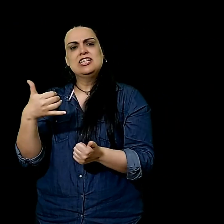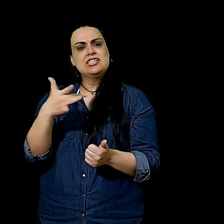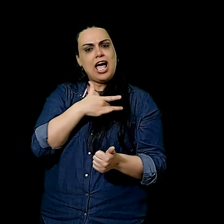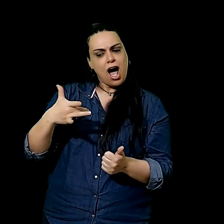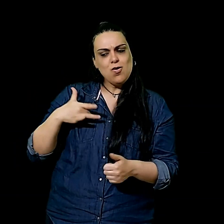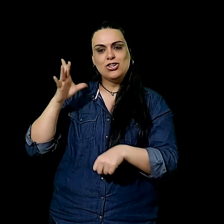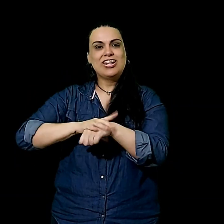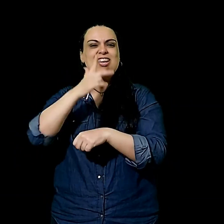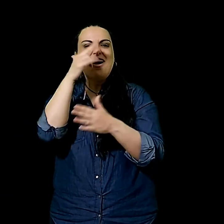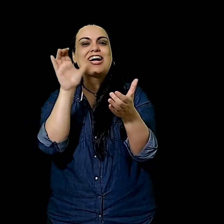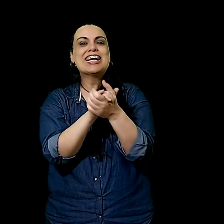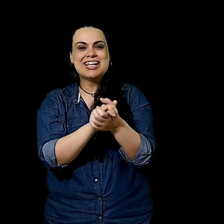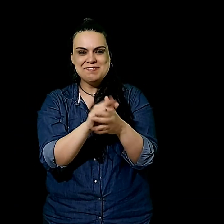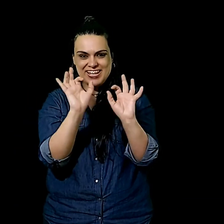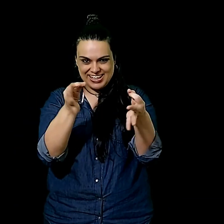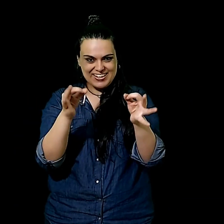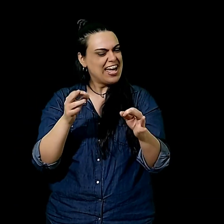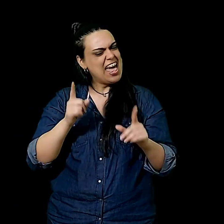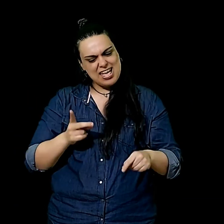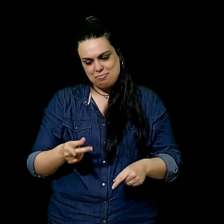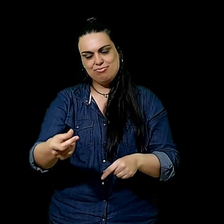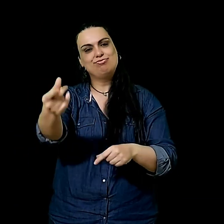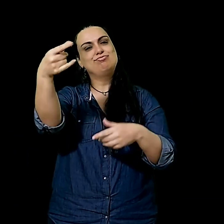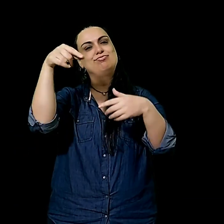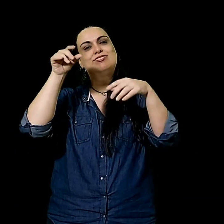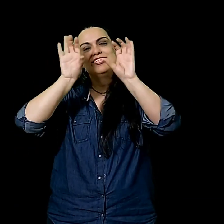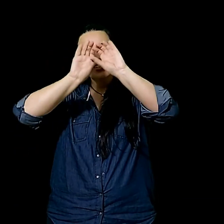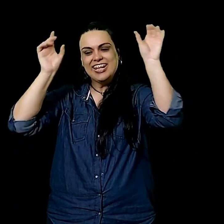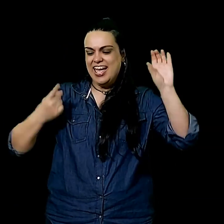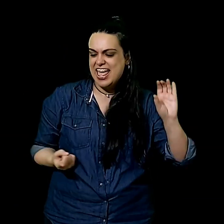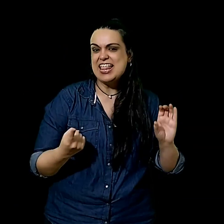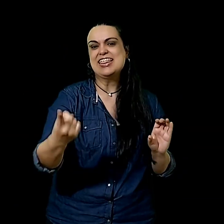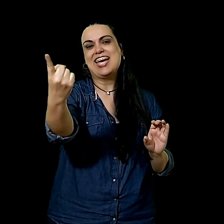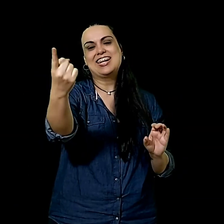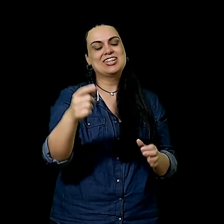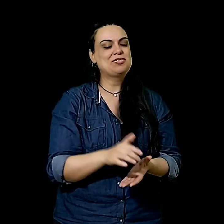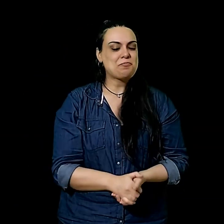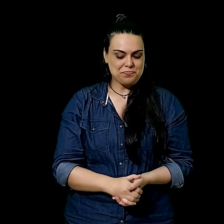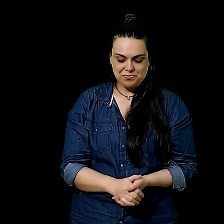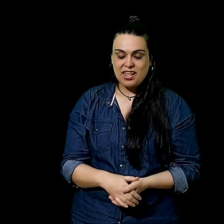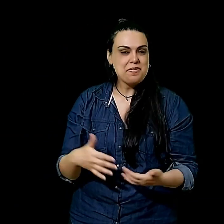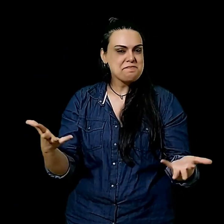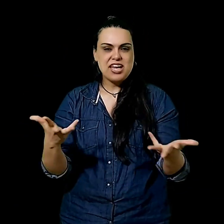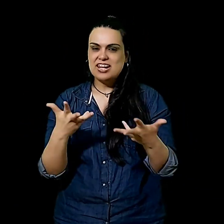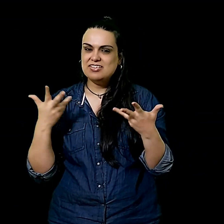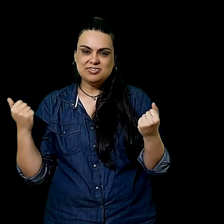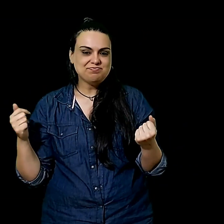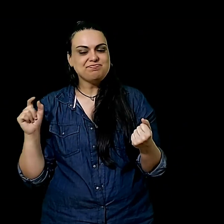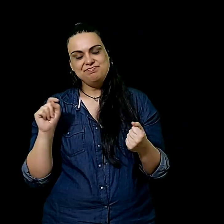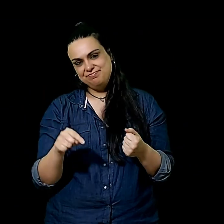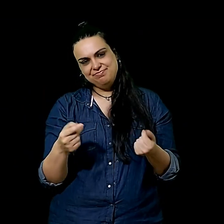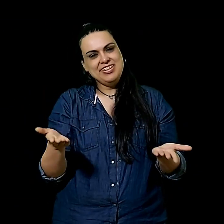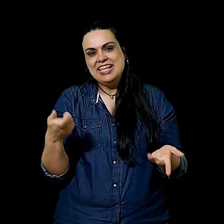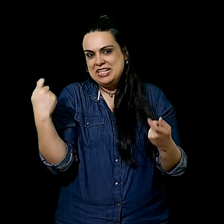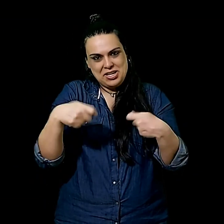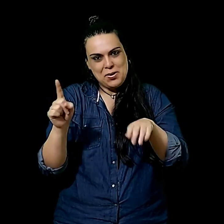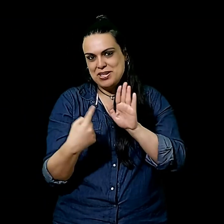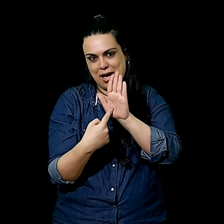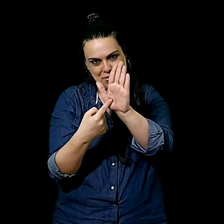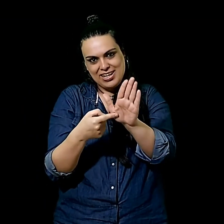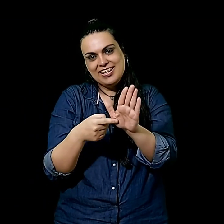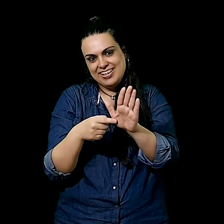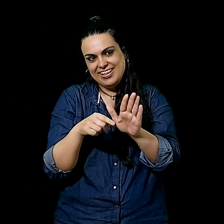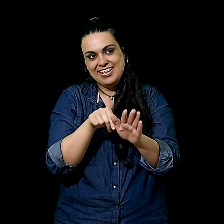doença, é para sempre, é para a vida eterna. Maravilhoso, gente. A pastora Thalita dispensa